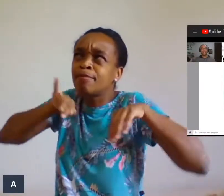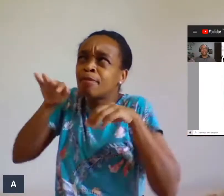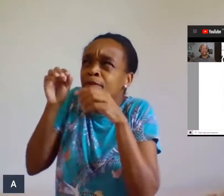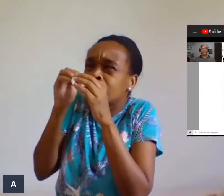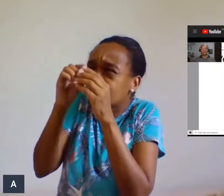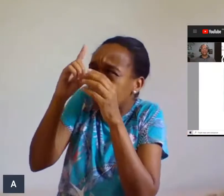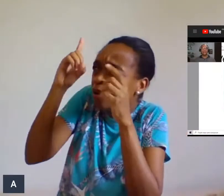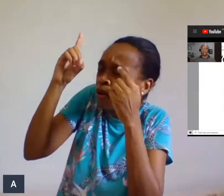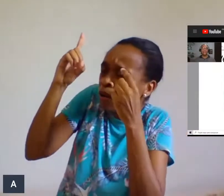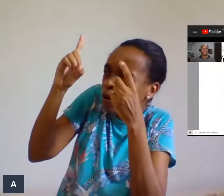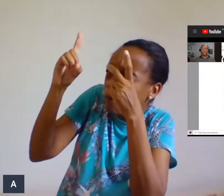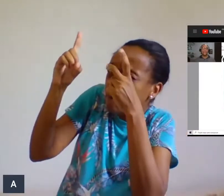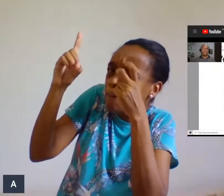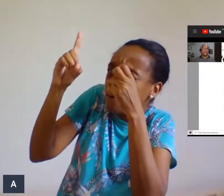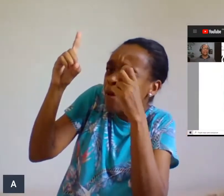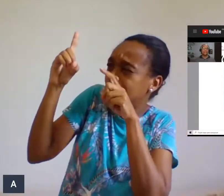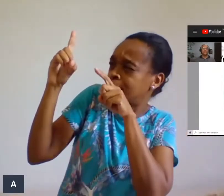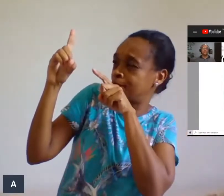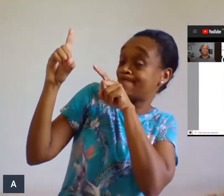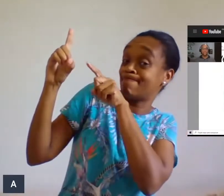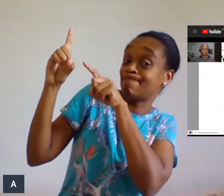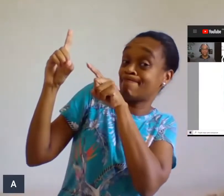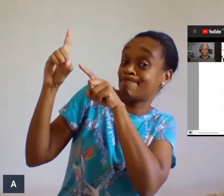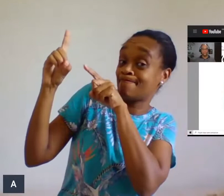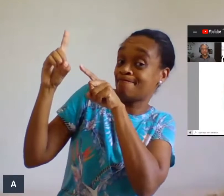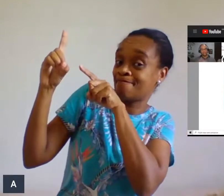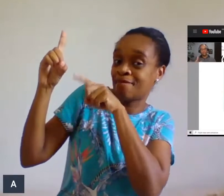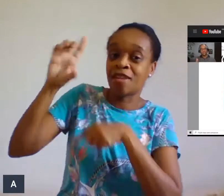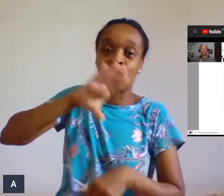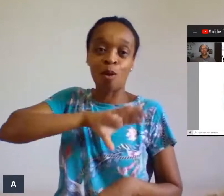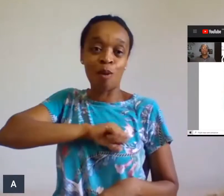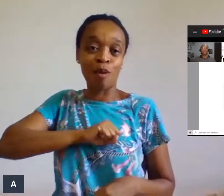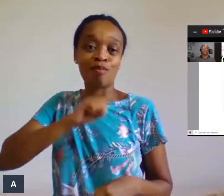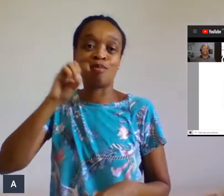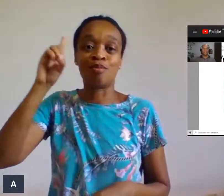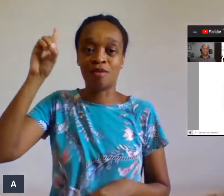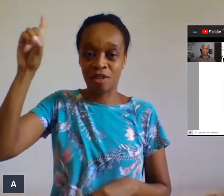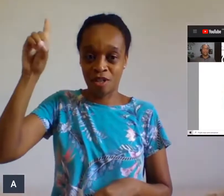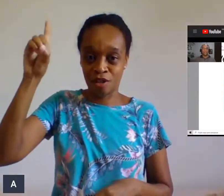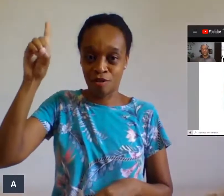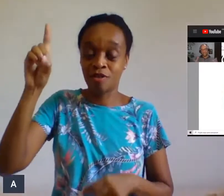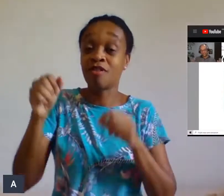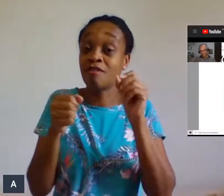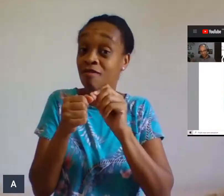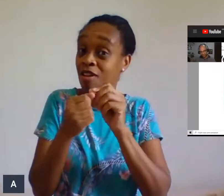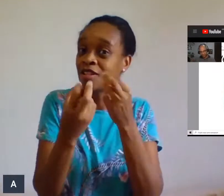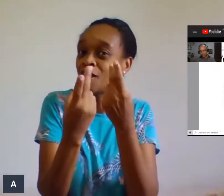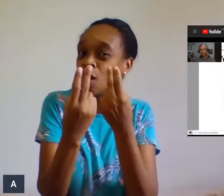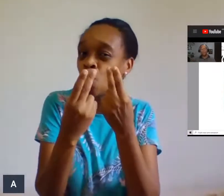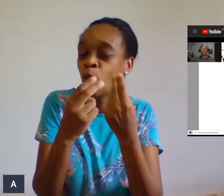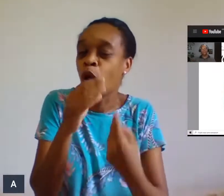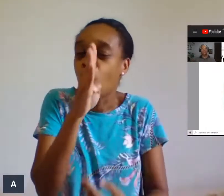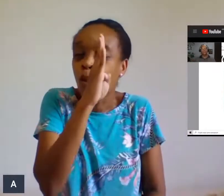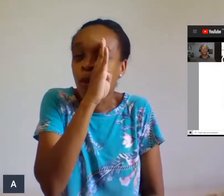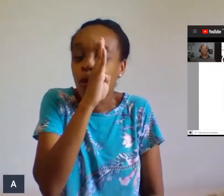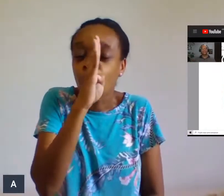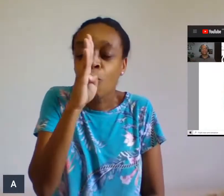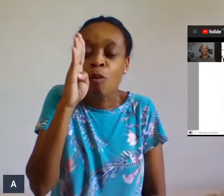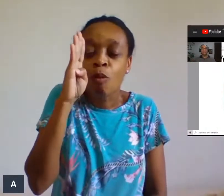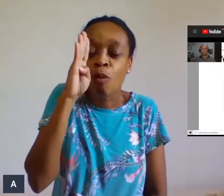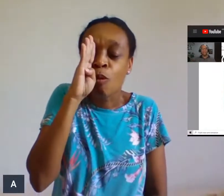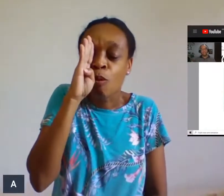olhar a sobrenaturalidade do amor de Deus. Faça como o cego Bartimeu, se entregue por